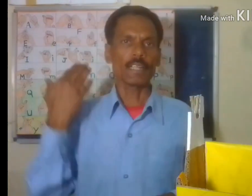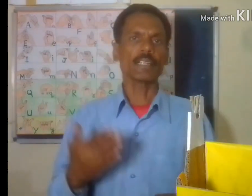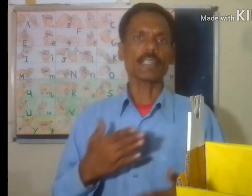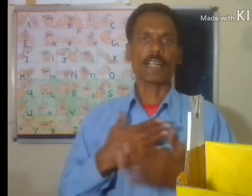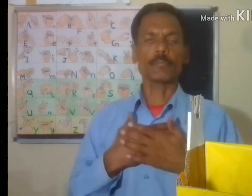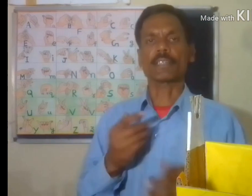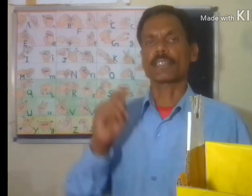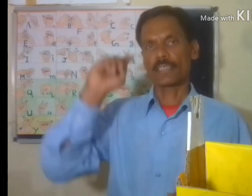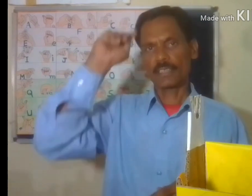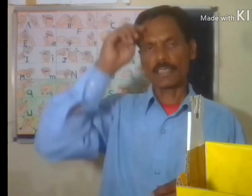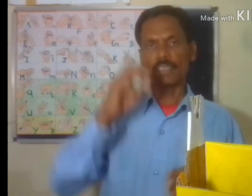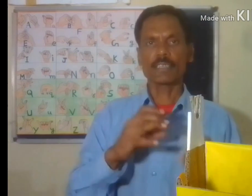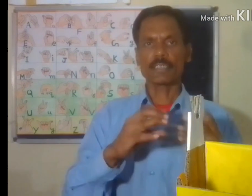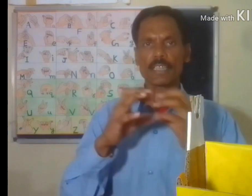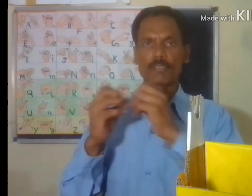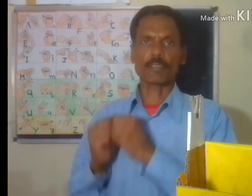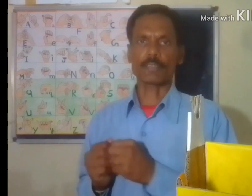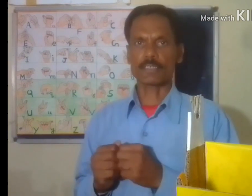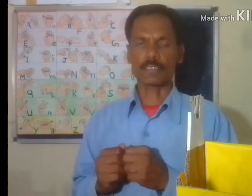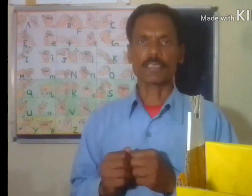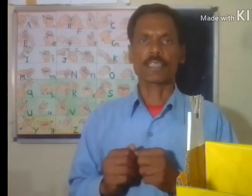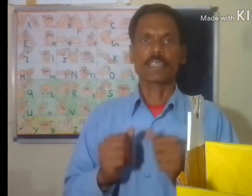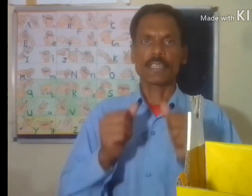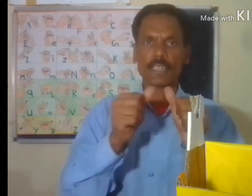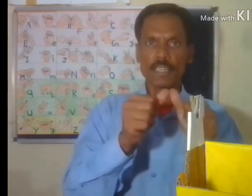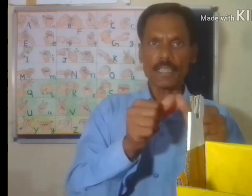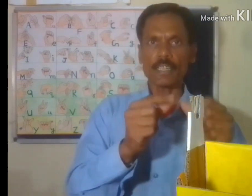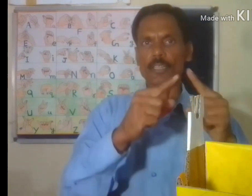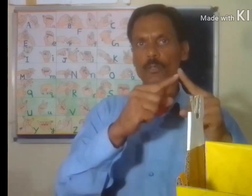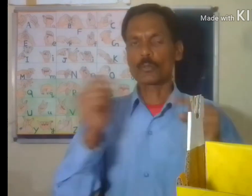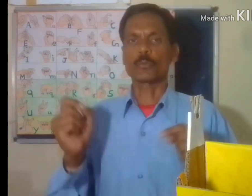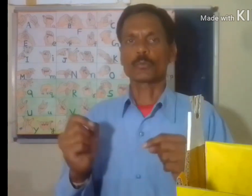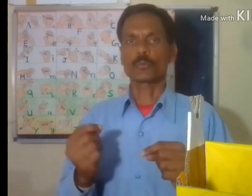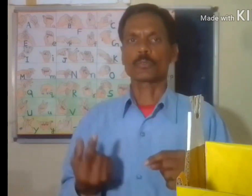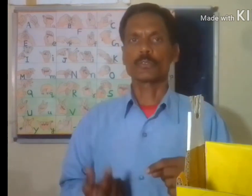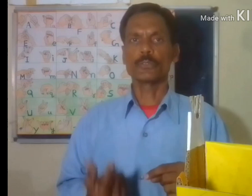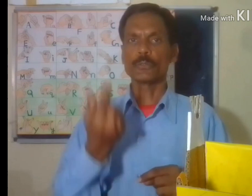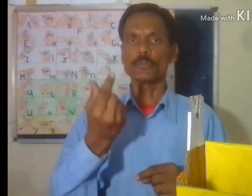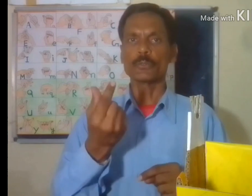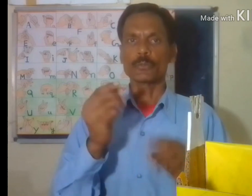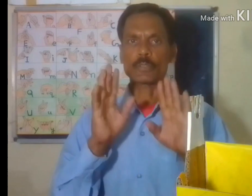पहले हमने English alphabets A to U